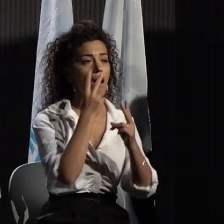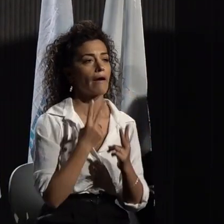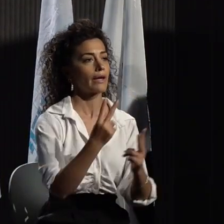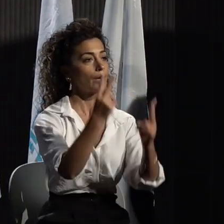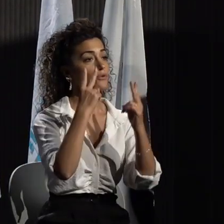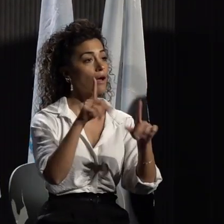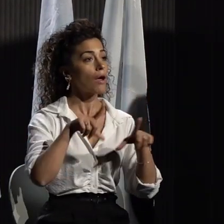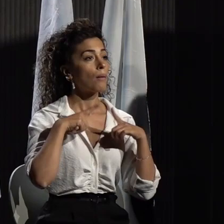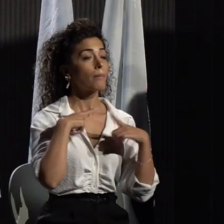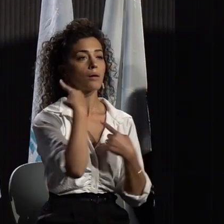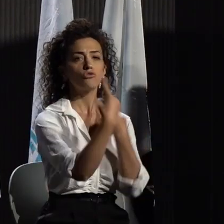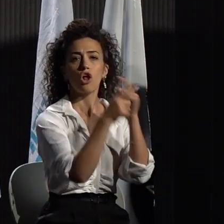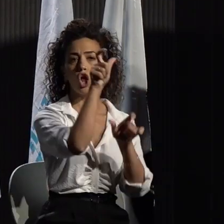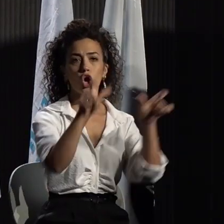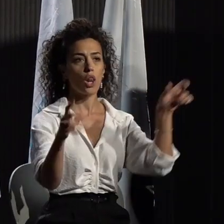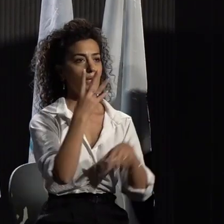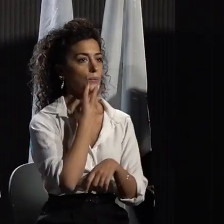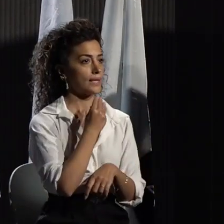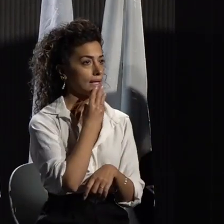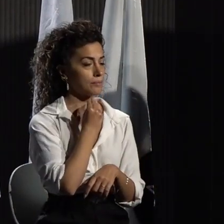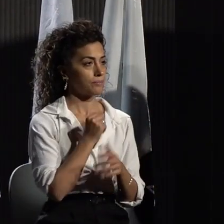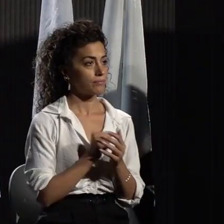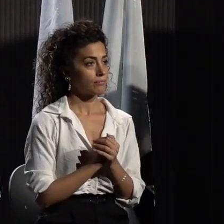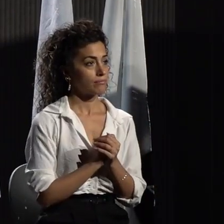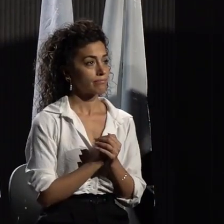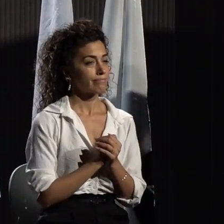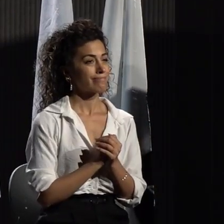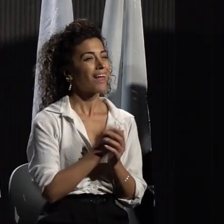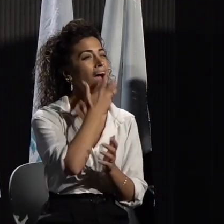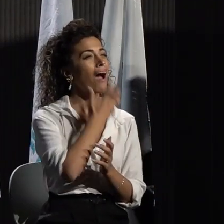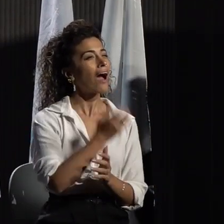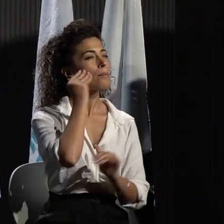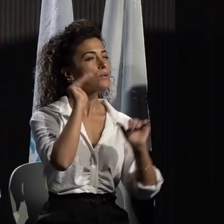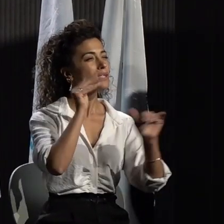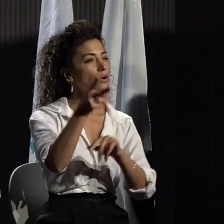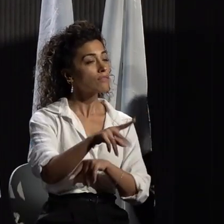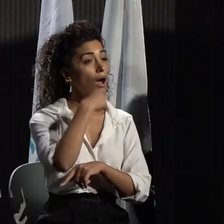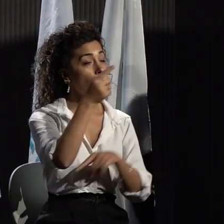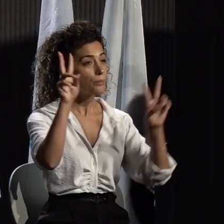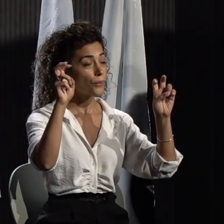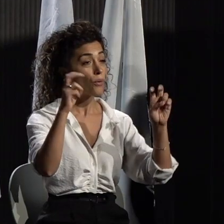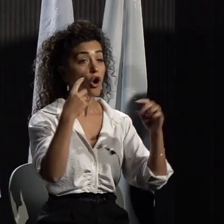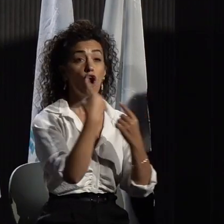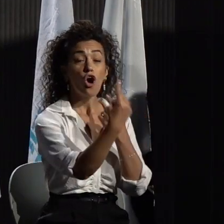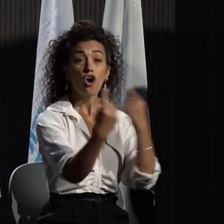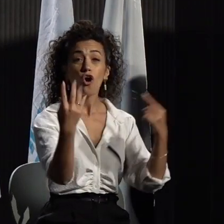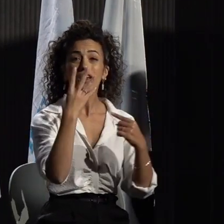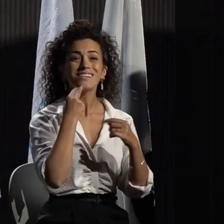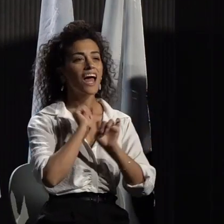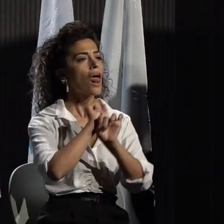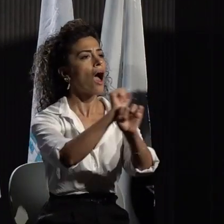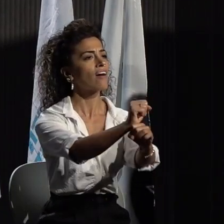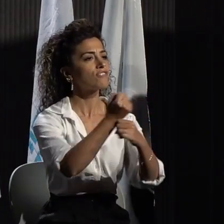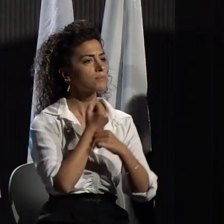ביותר בחיי היהודים מאמר חזל כל ישראל ערבים זה הזה לא